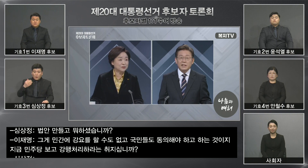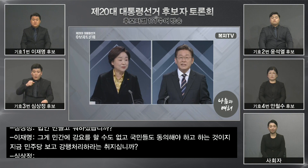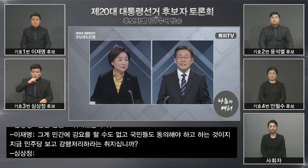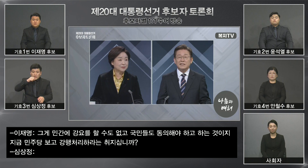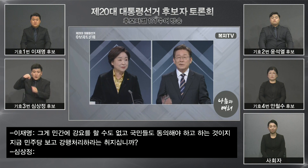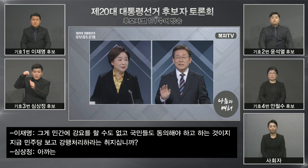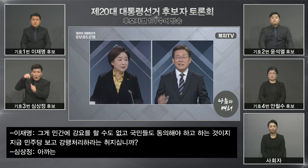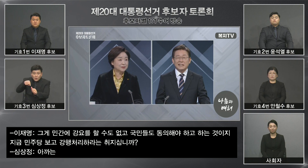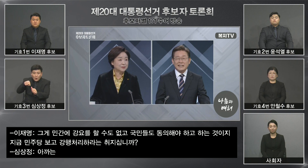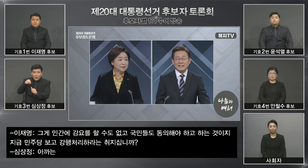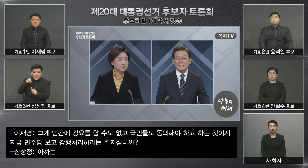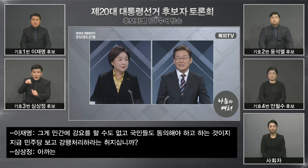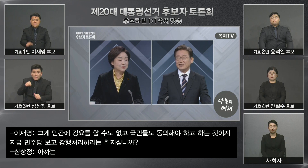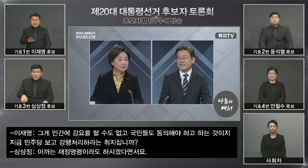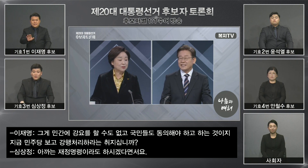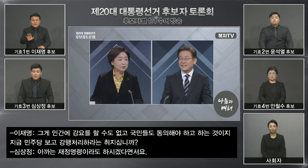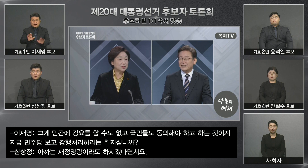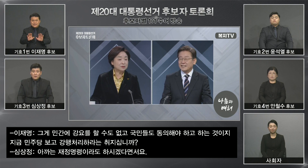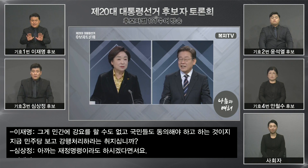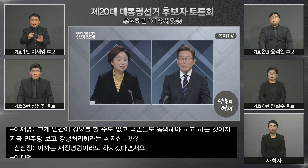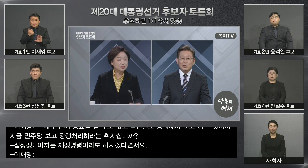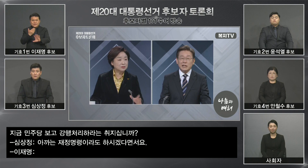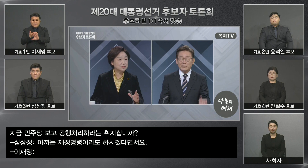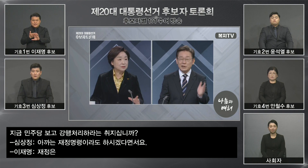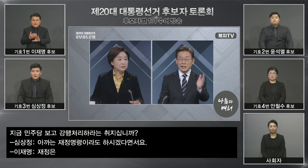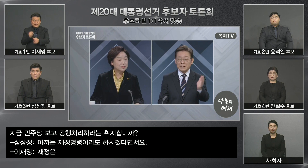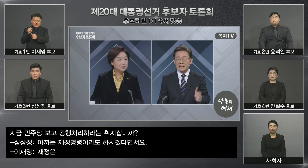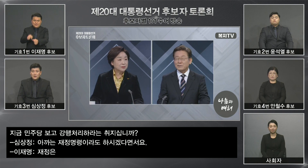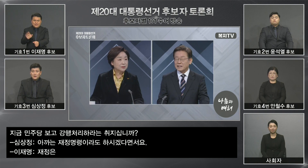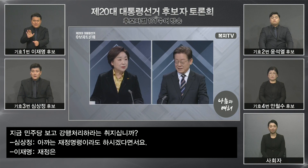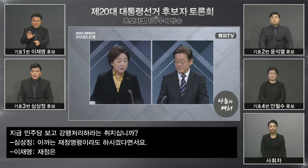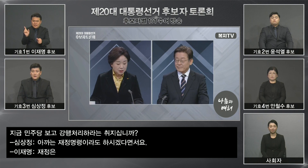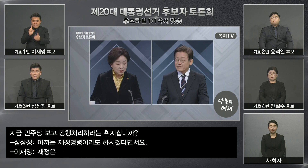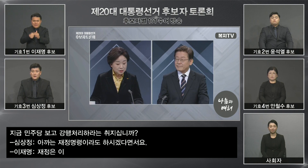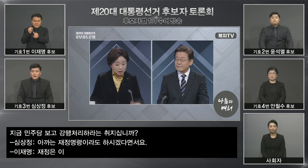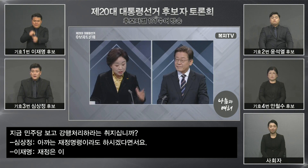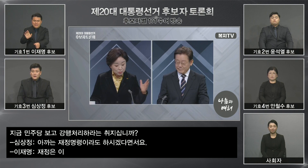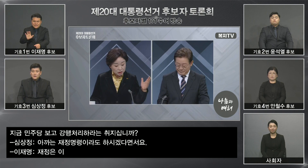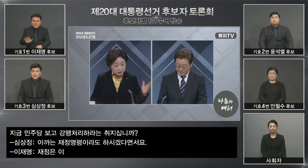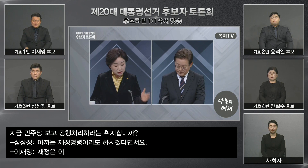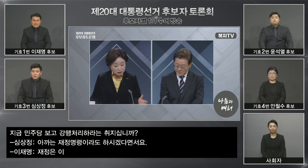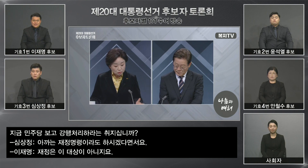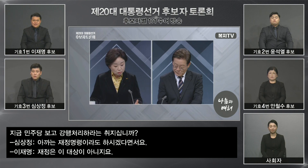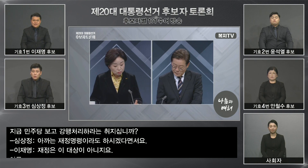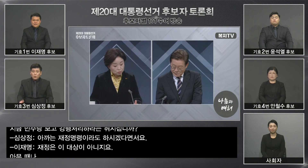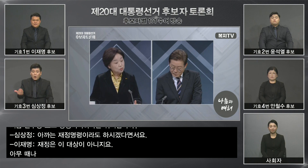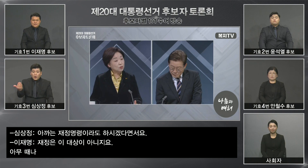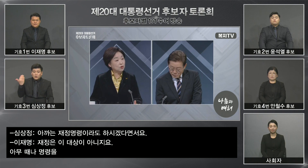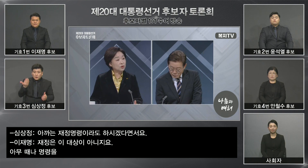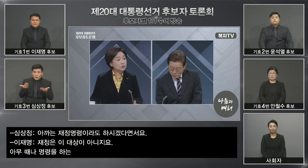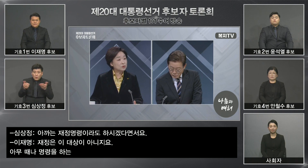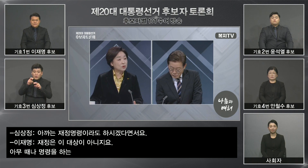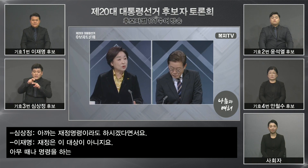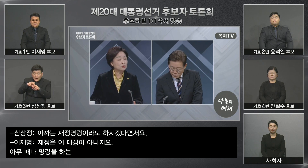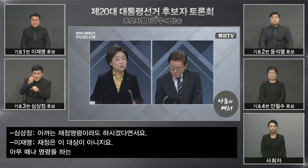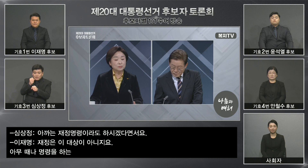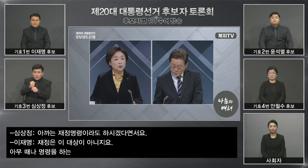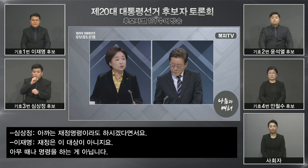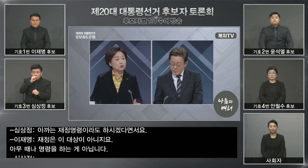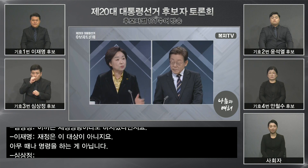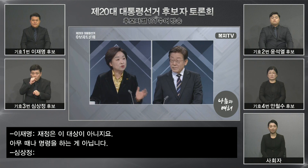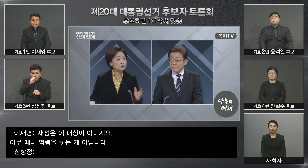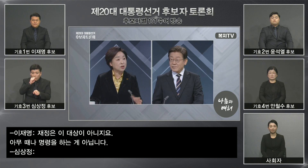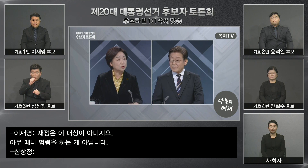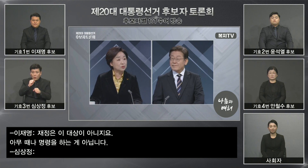하시겠다면서요. 이건 재정 명령 대상이 아니지요. 그러니까 어떻게 아무 데나 명령하는 건 아닙니다. 그러니까 아까 뭐 일자리 창출도 좋고 또